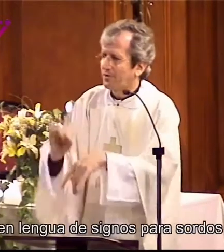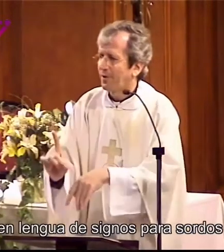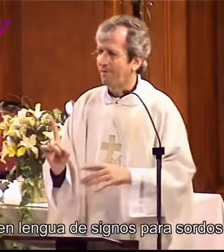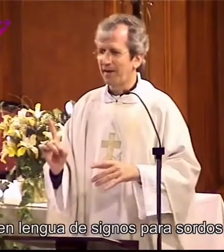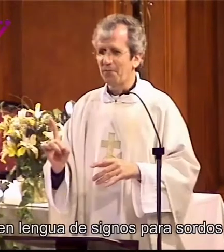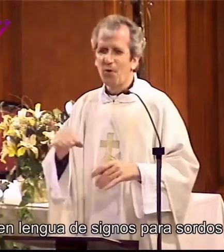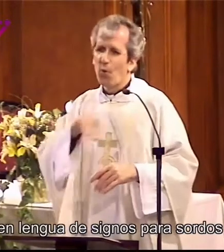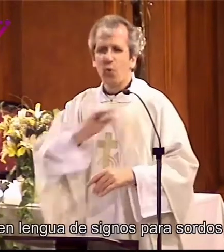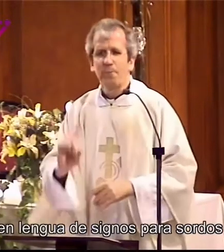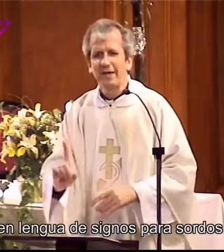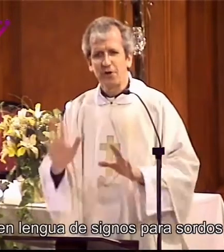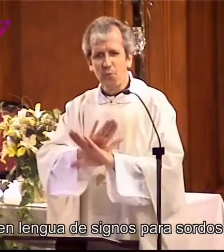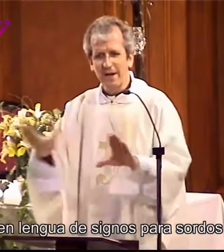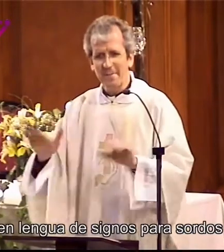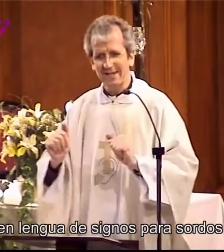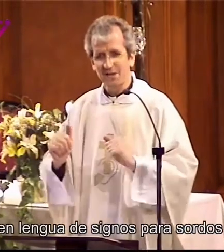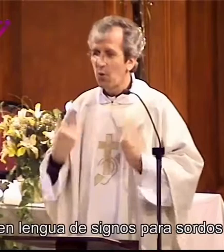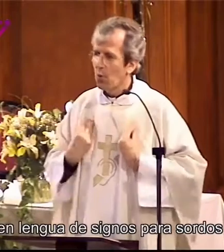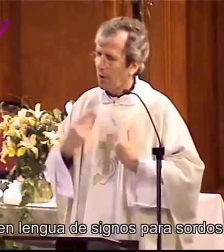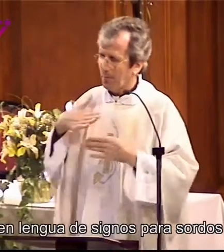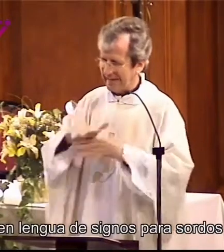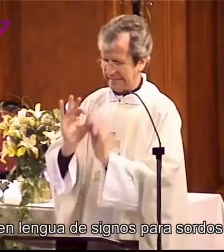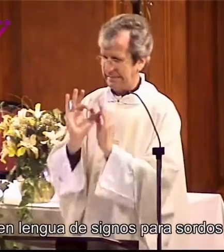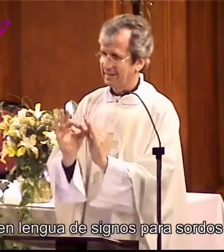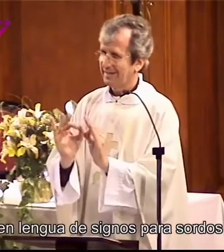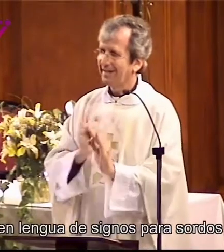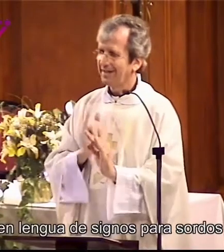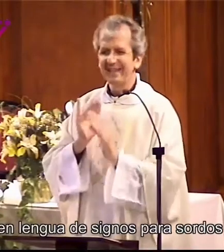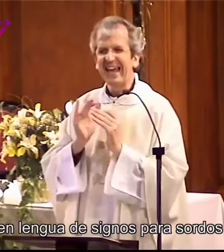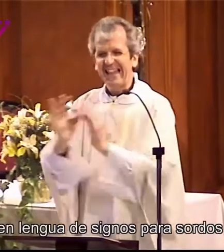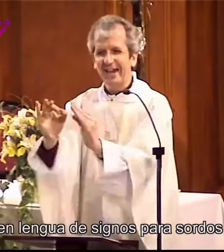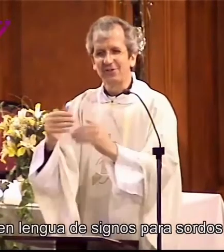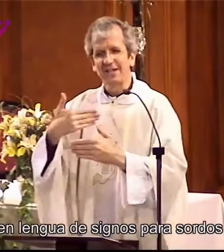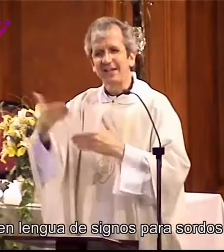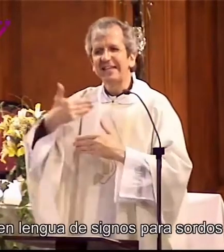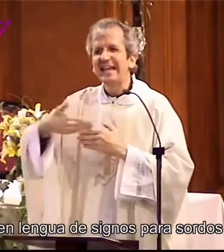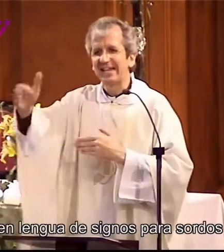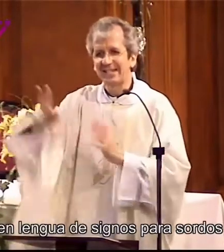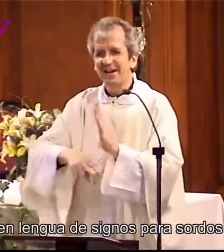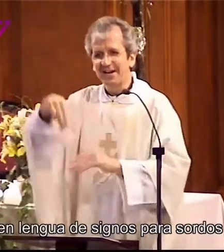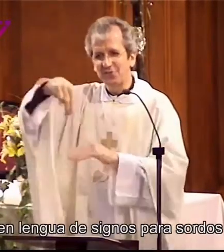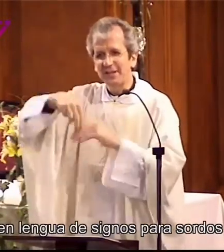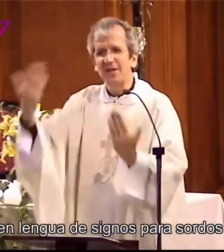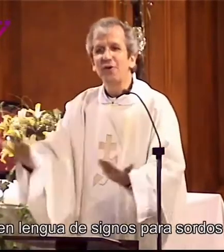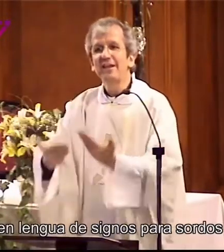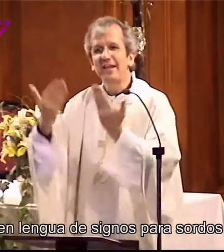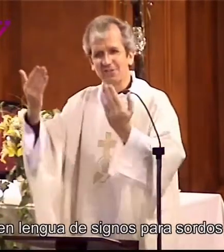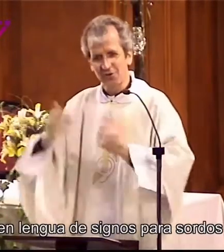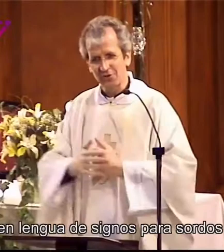pone enfermo, un cuerpo que ya no muere más, un cuerpo que es eterno, es decir, ya es resucitado, ya es glorioso.